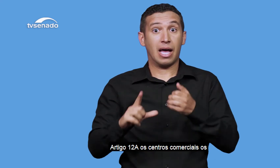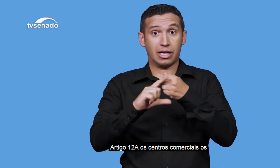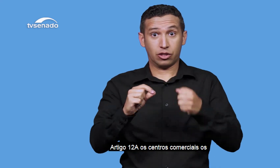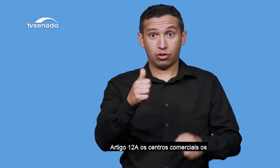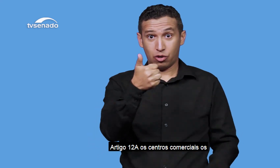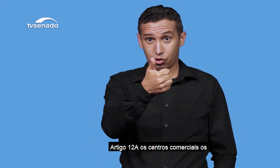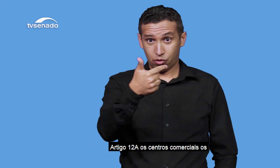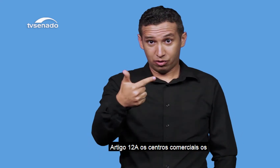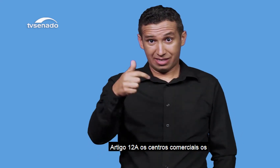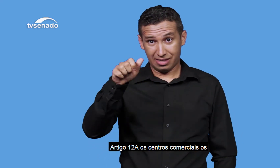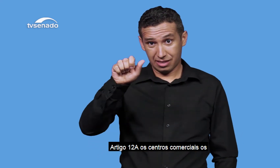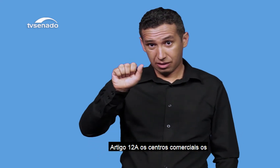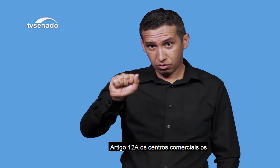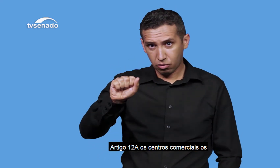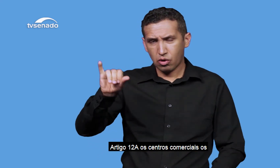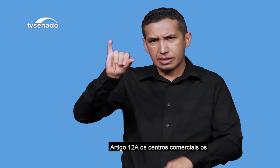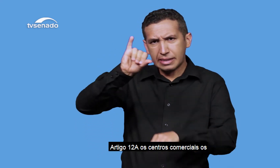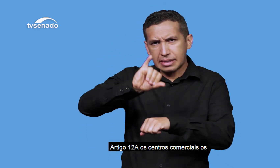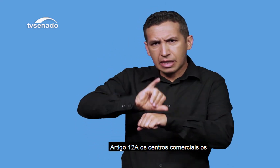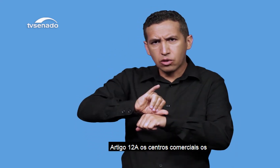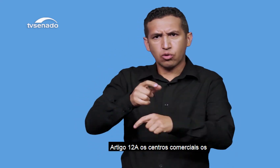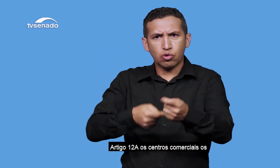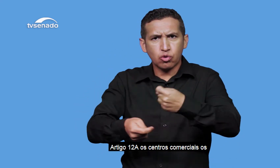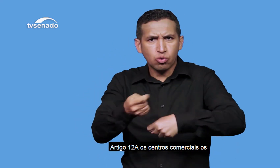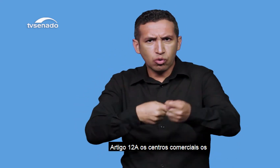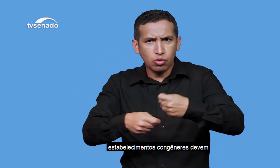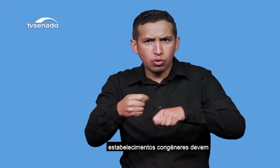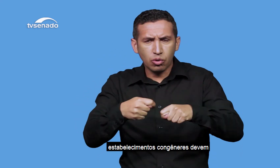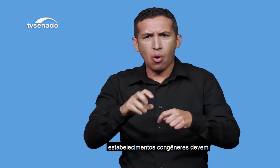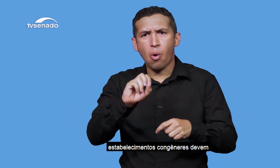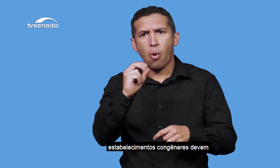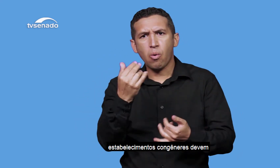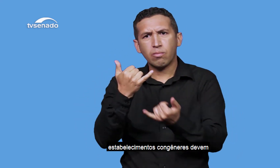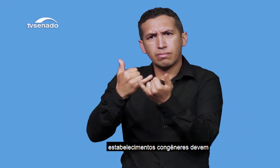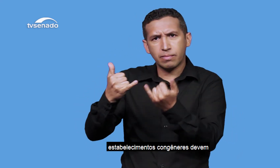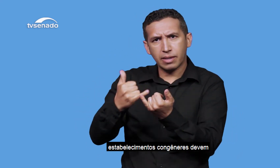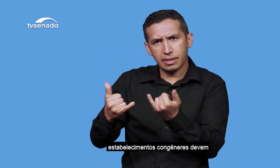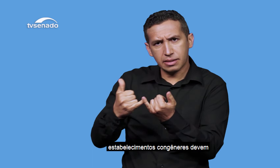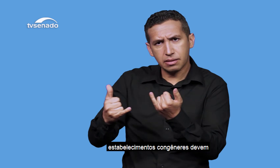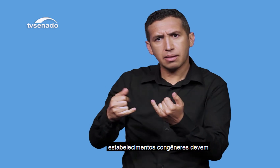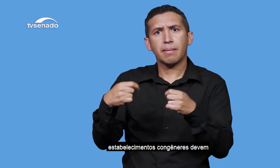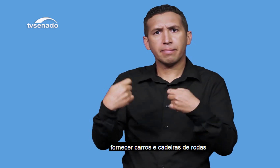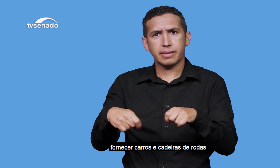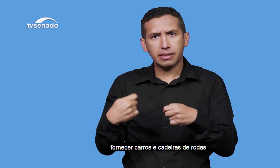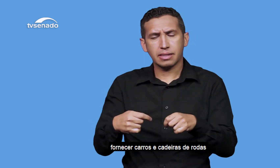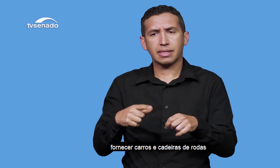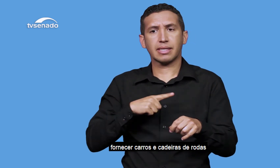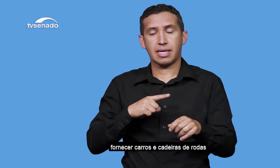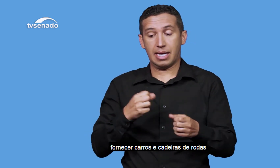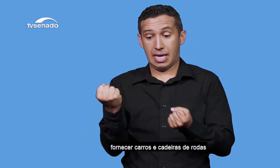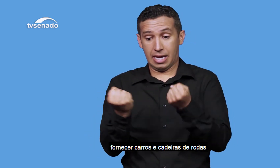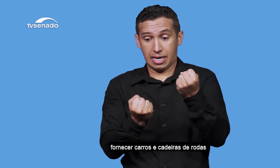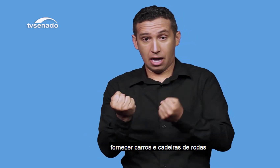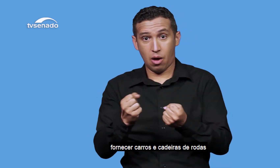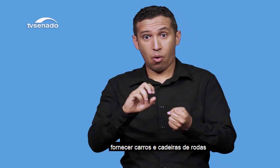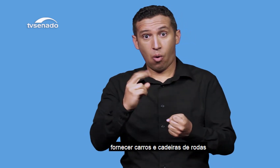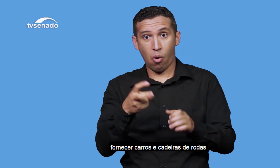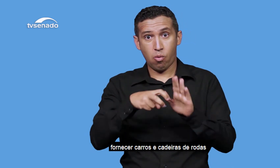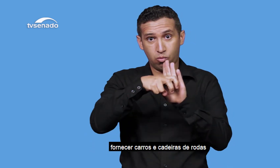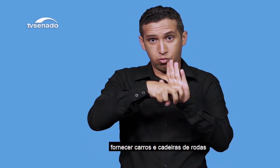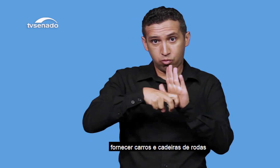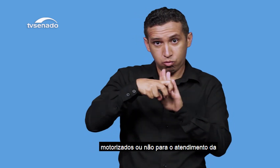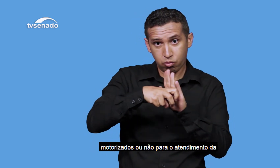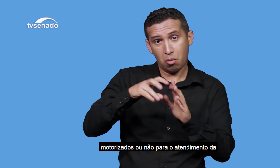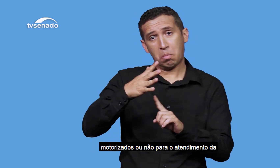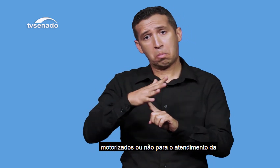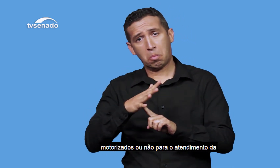o artigo 12 a os centros comerciais nos estabelecimentos congêneres devem fornecer carros e cadeiras de